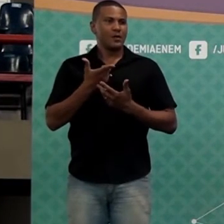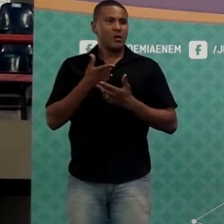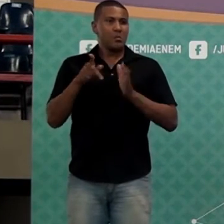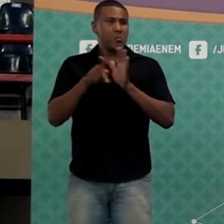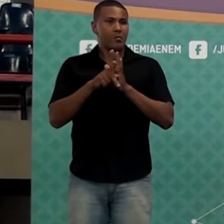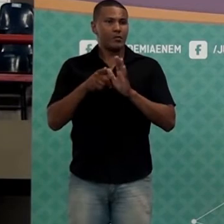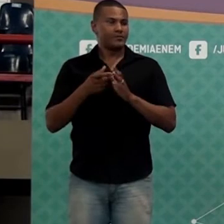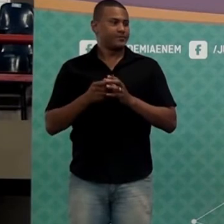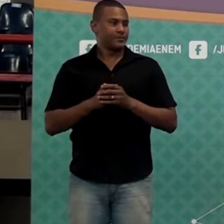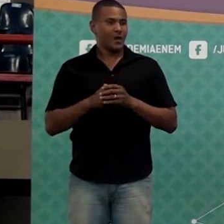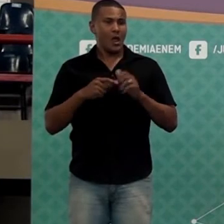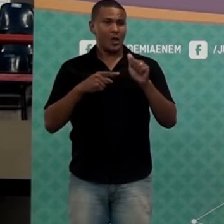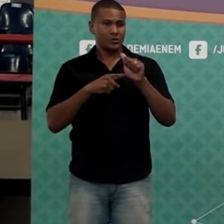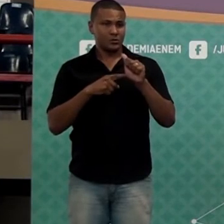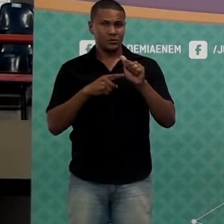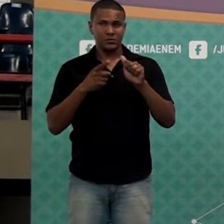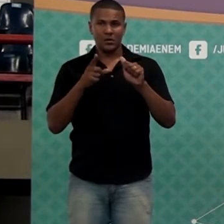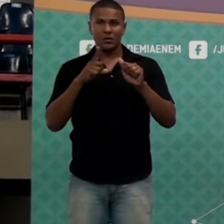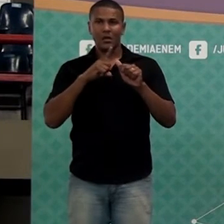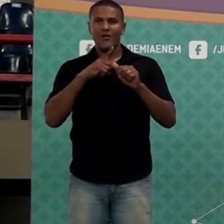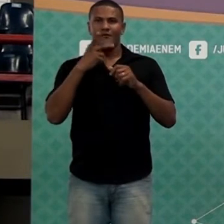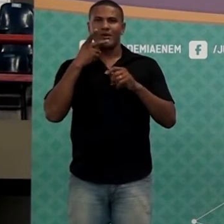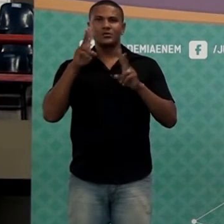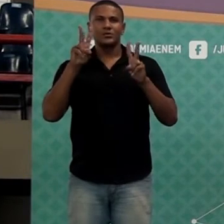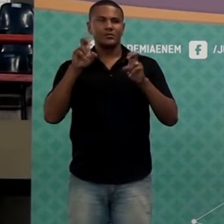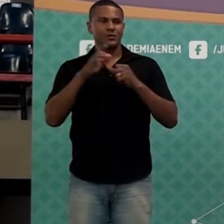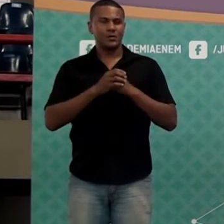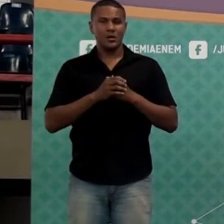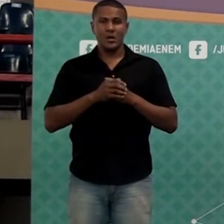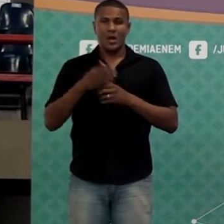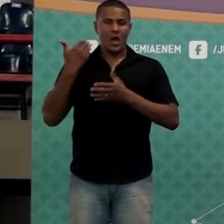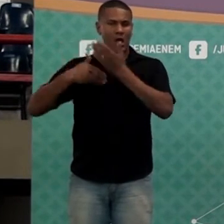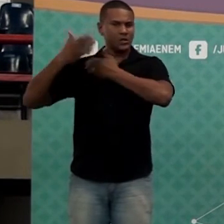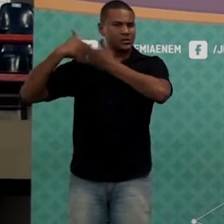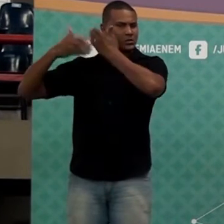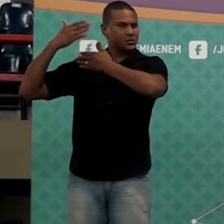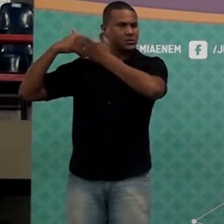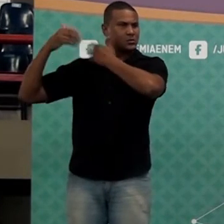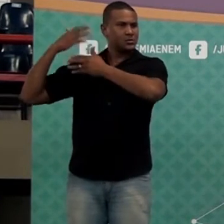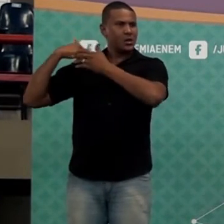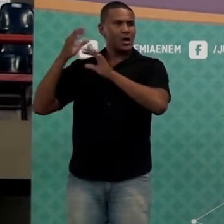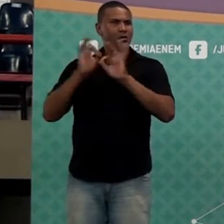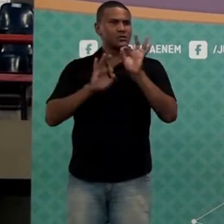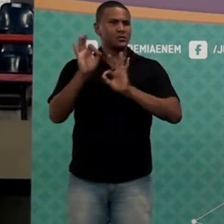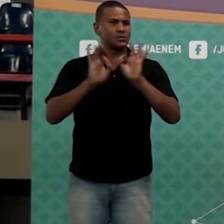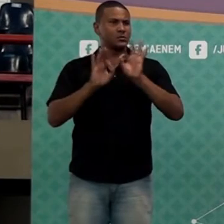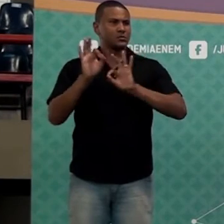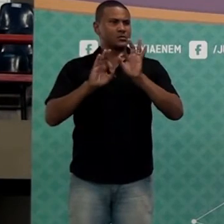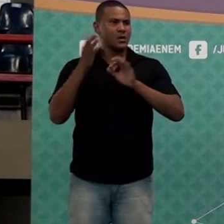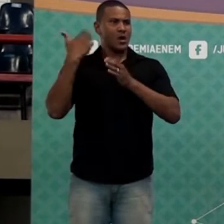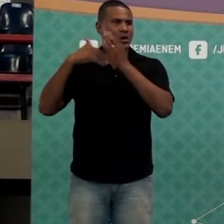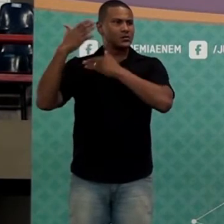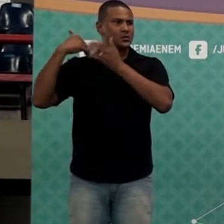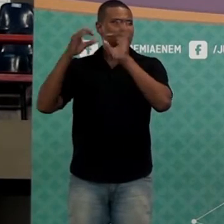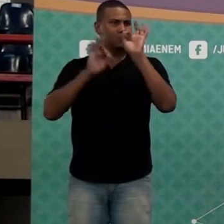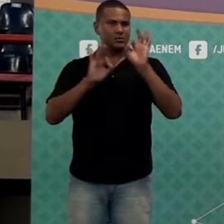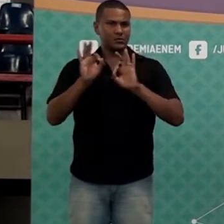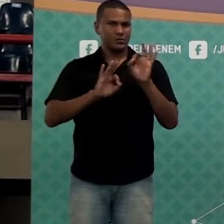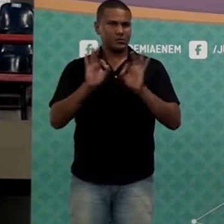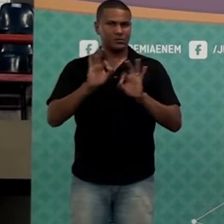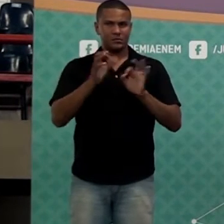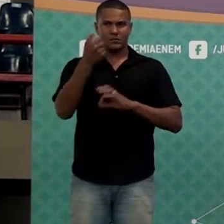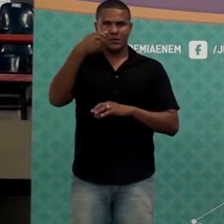de Antigo Regime. E toda vez que você vê essa palavra, antigo regime, se você quiser até anotar